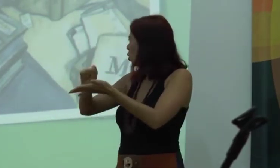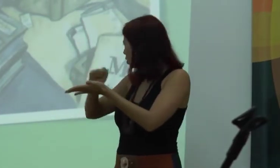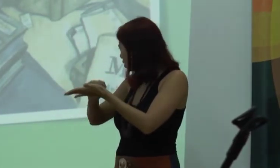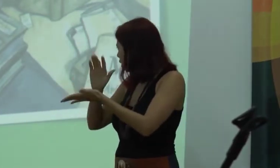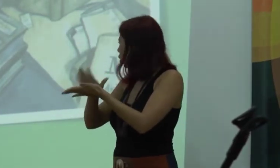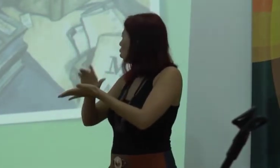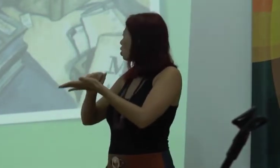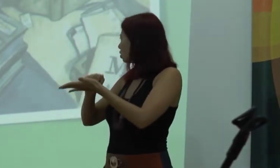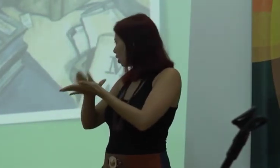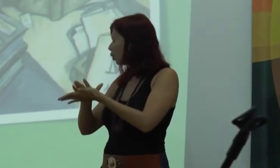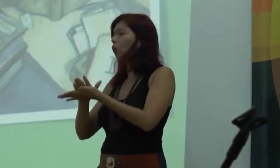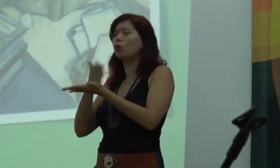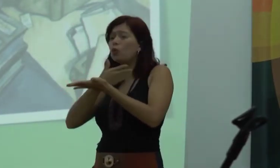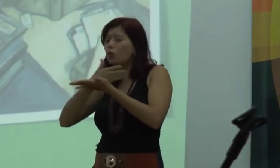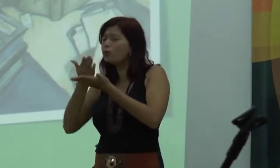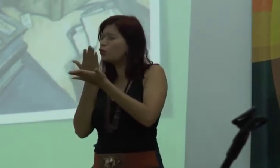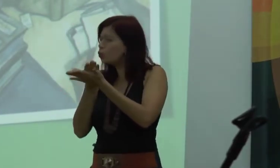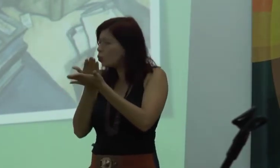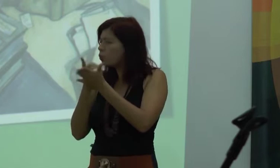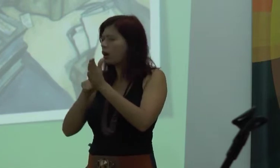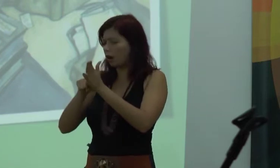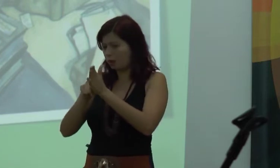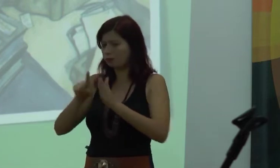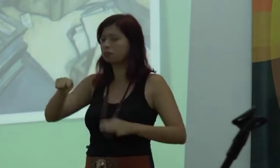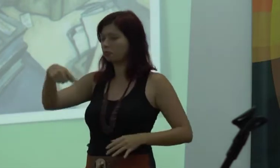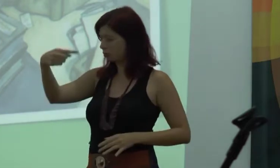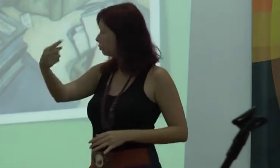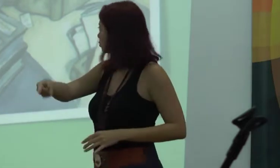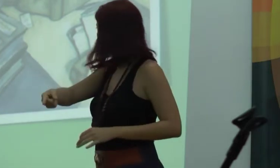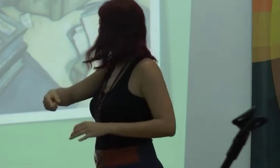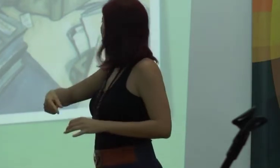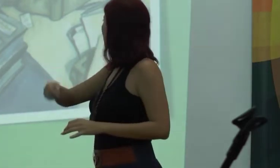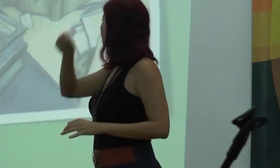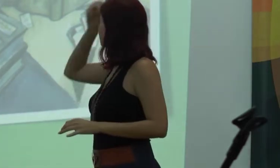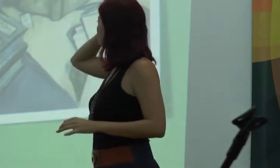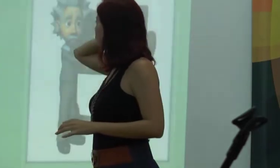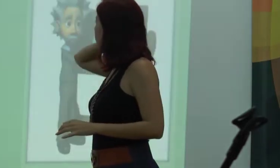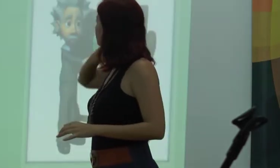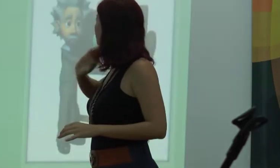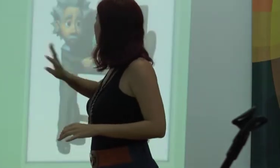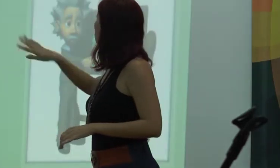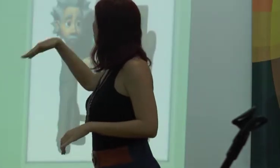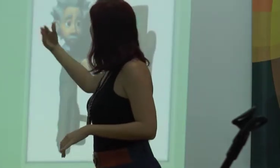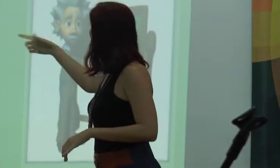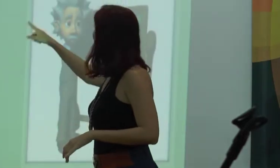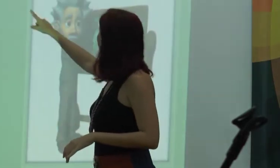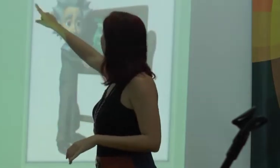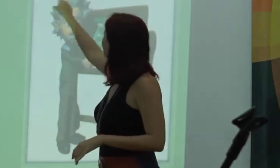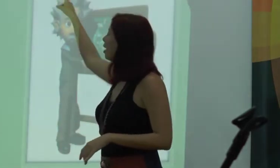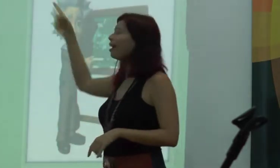dúvidas surgiram e ele começou a anotar todas as dúvidas e a estudá-las.